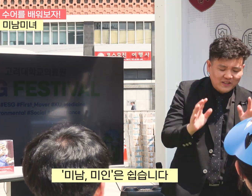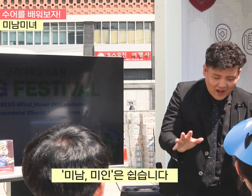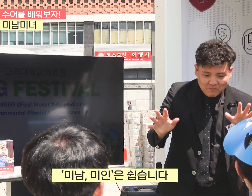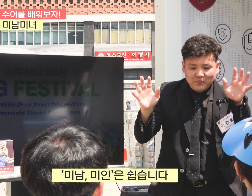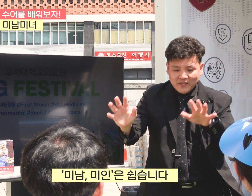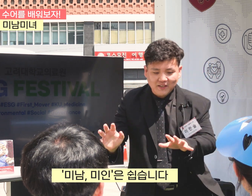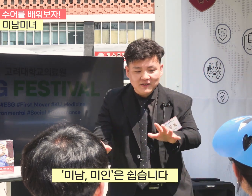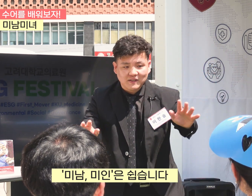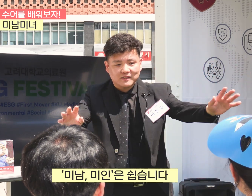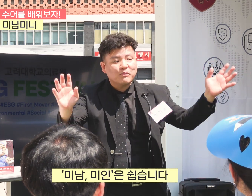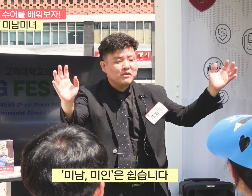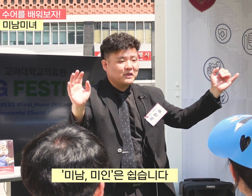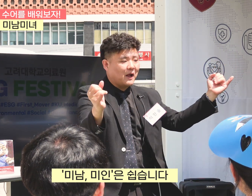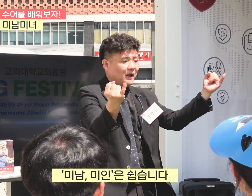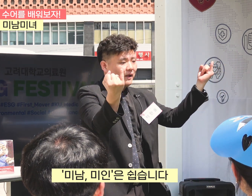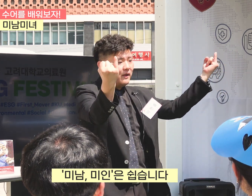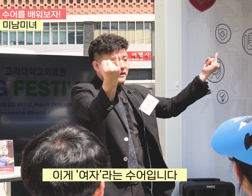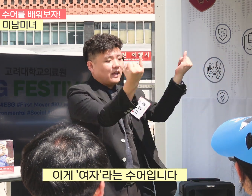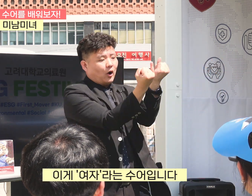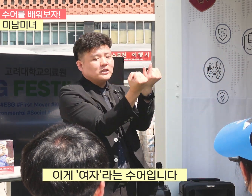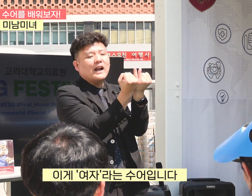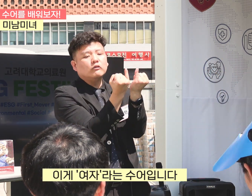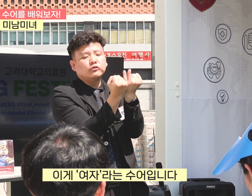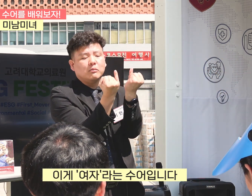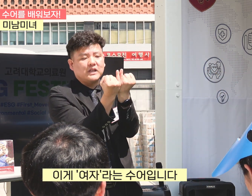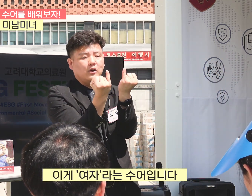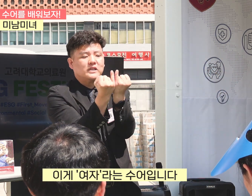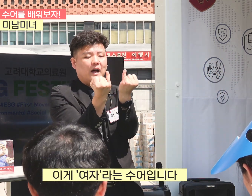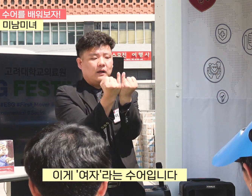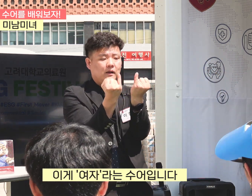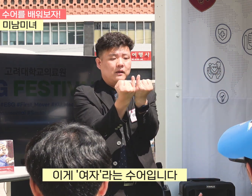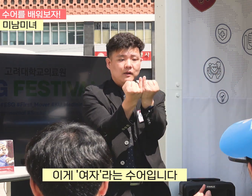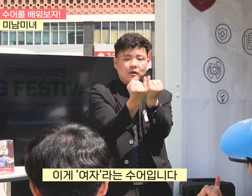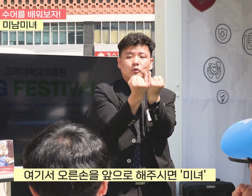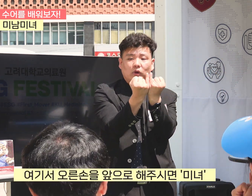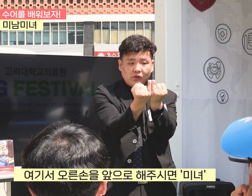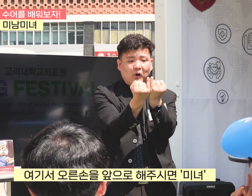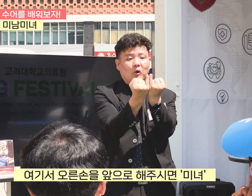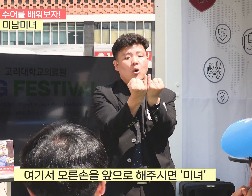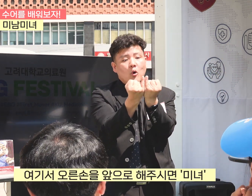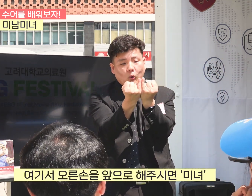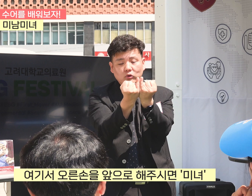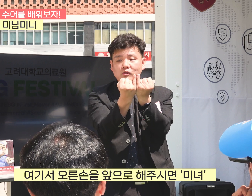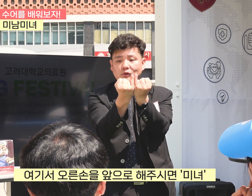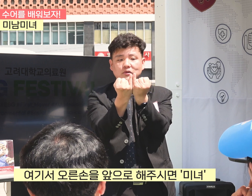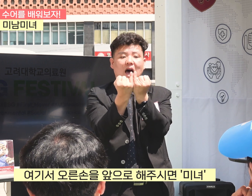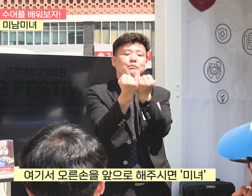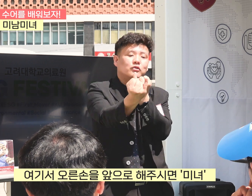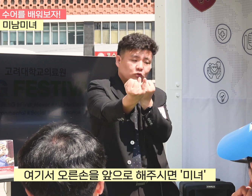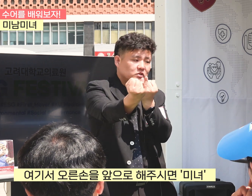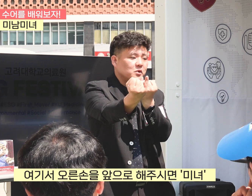미남, 미는 쉽습니다. 이게 여자라는 수호입니다. 여자. 여기서 오른손을 앞으로 해주시면